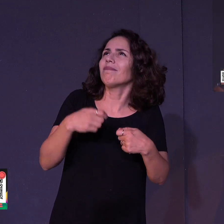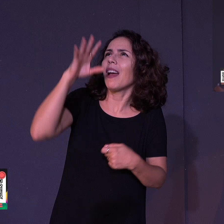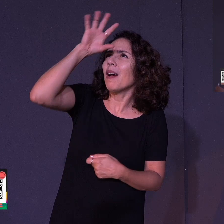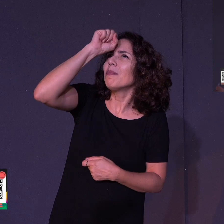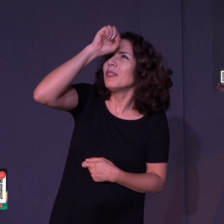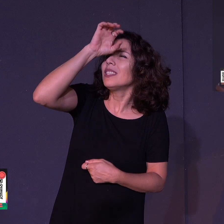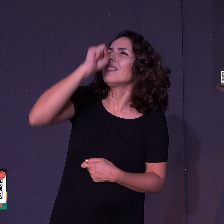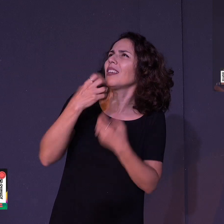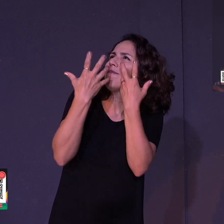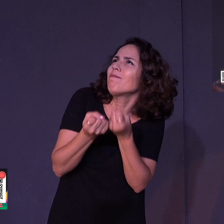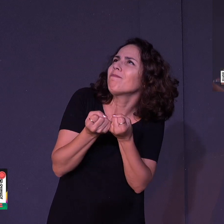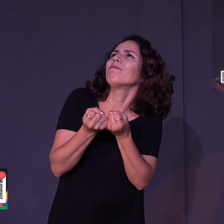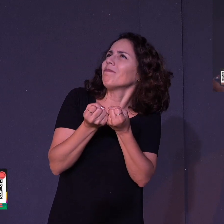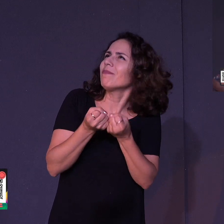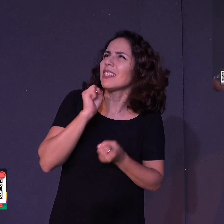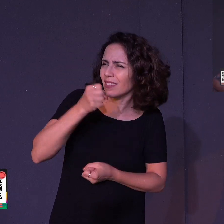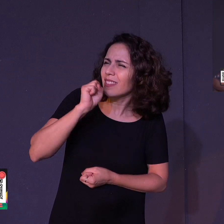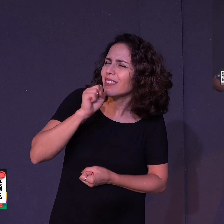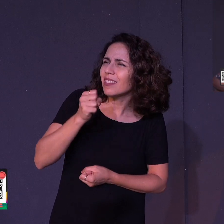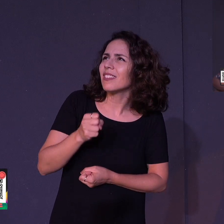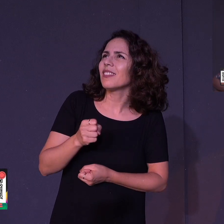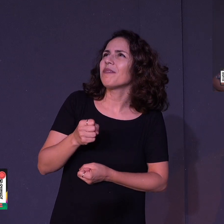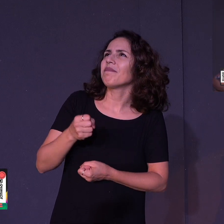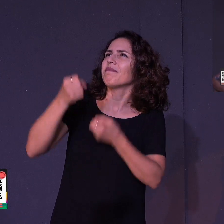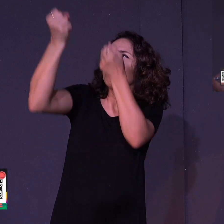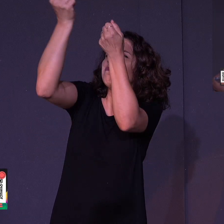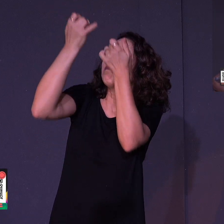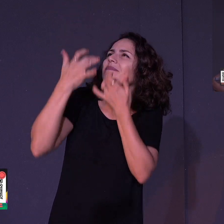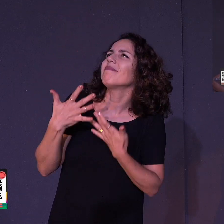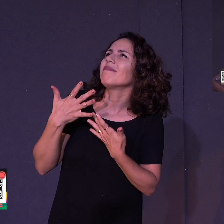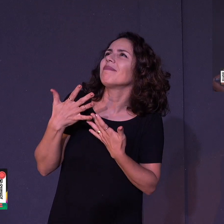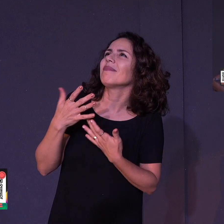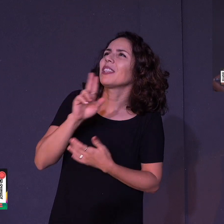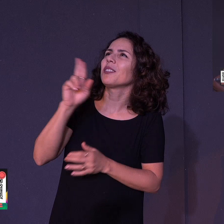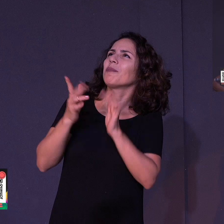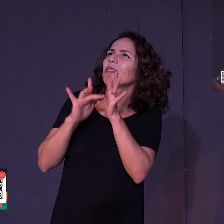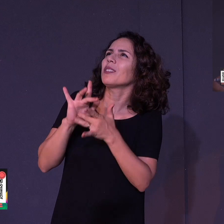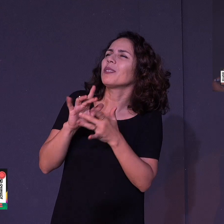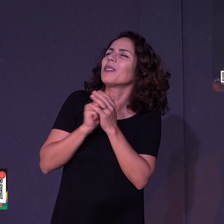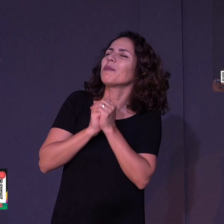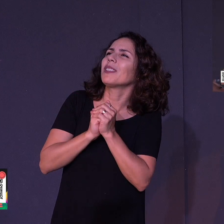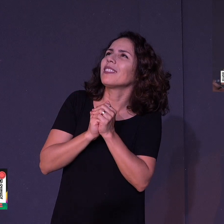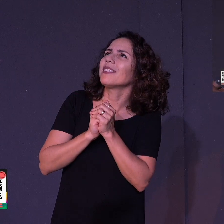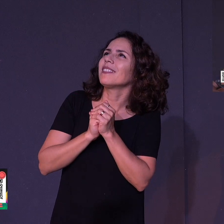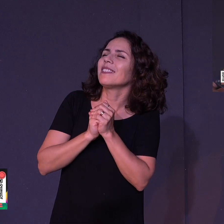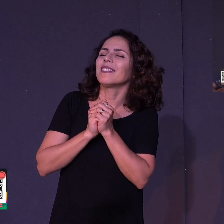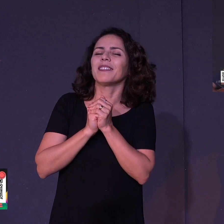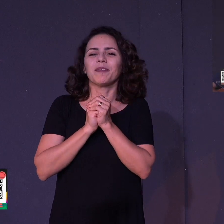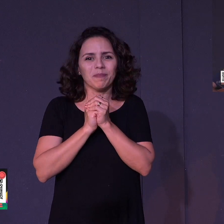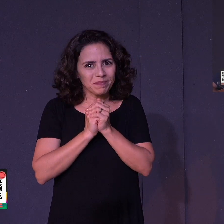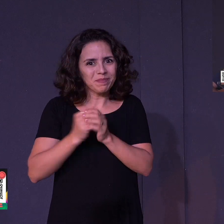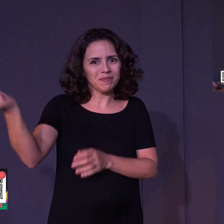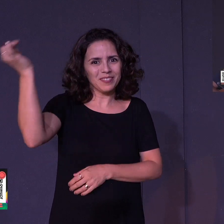precisa receber. Fala conosco, ó Deus, em nome de Jesus. Amém. Que a